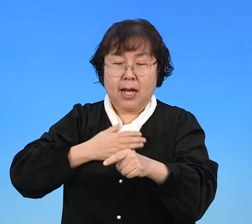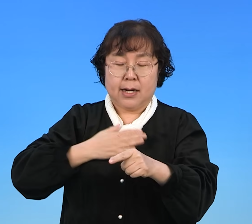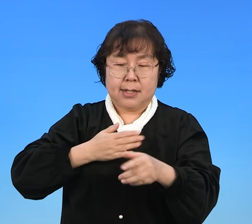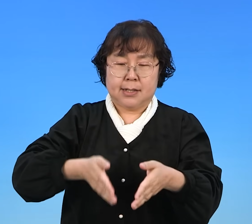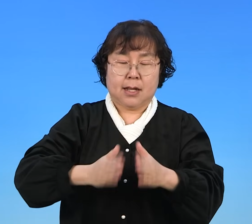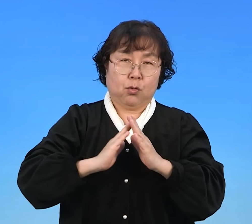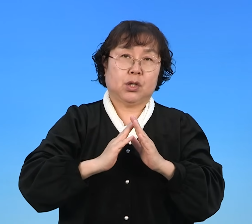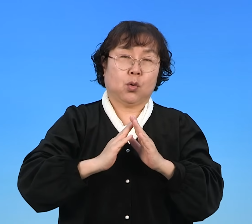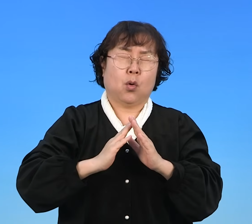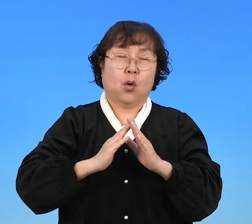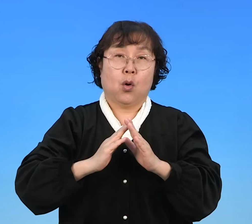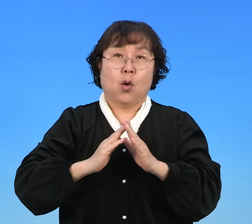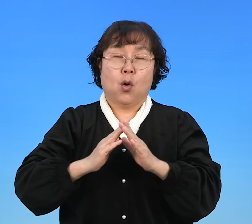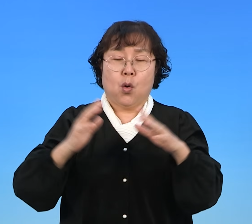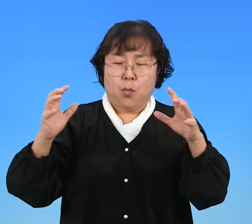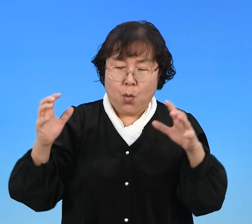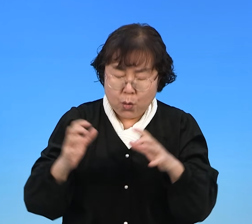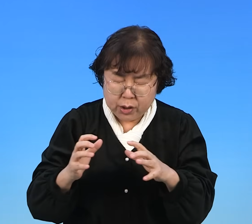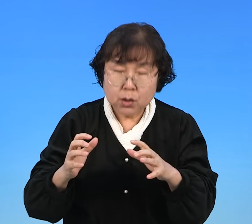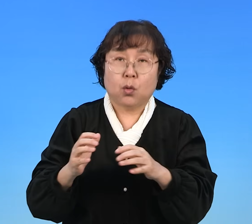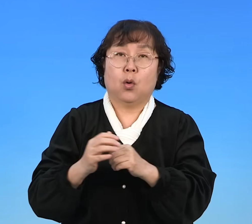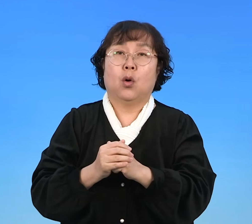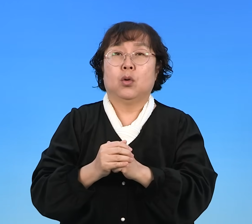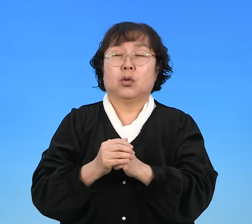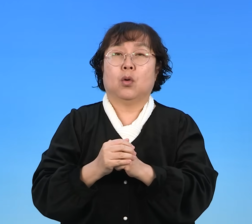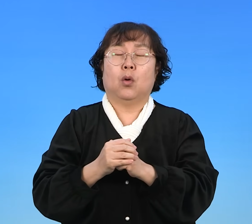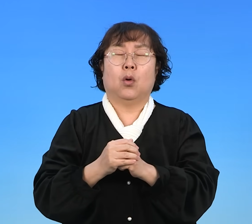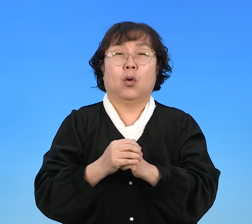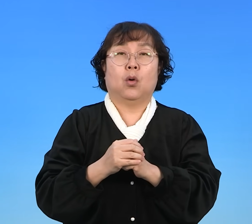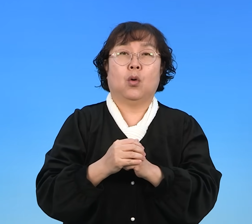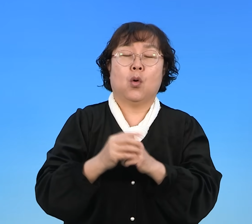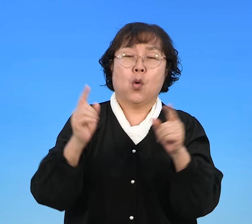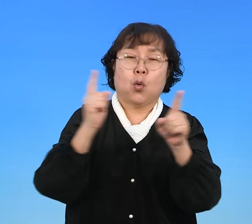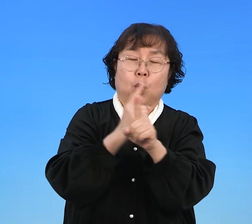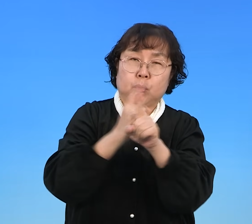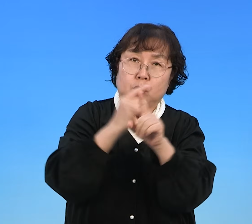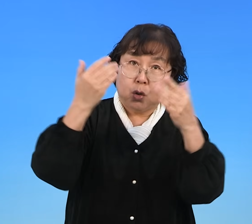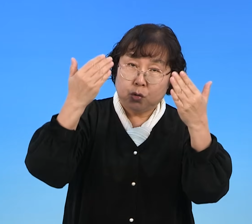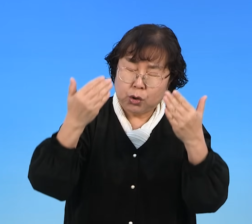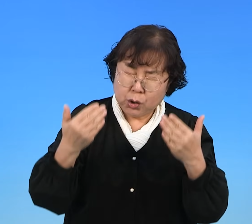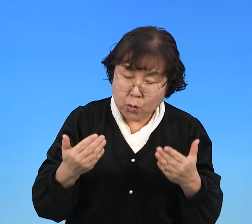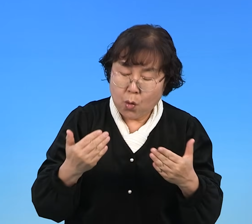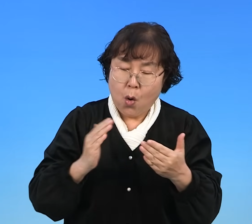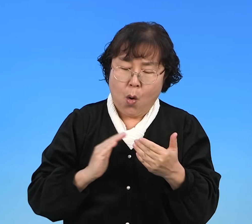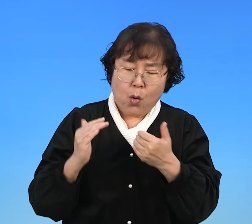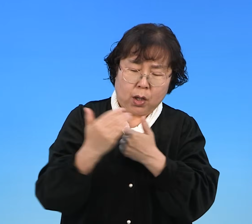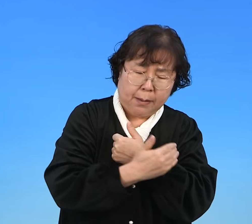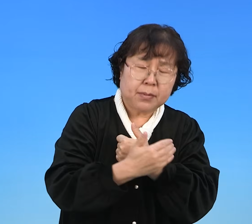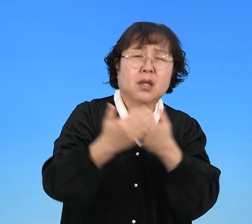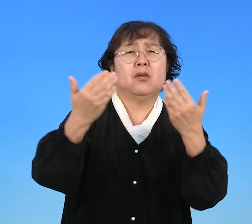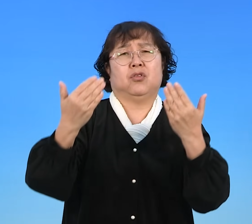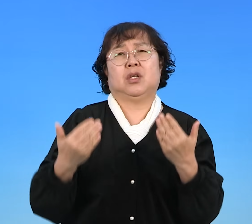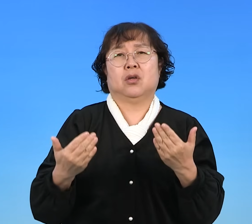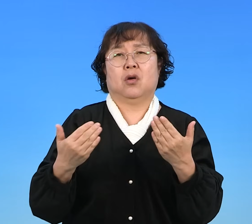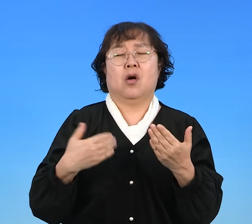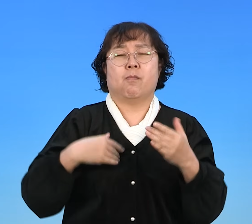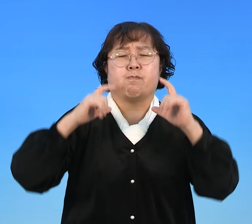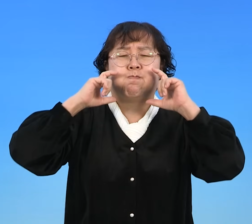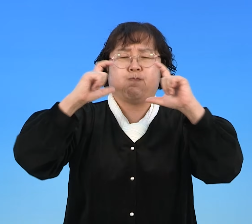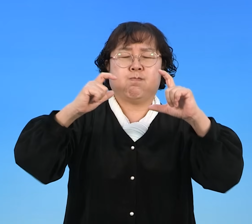우리를 세우시고 모으시고 고치시고 싸매어 주시는 거, 이거 선포해야